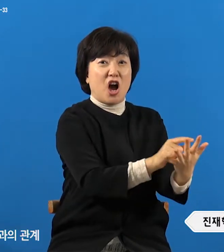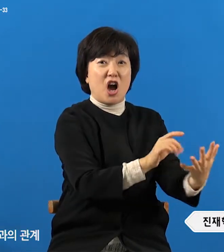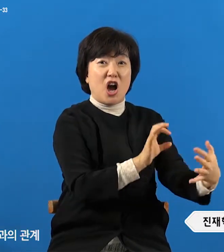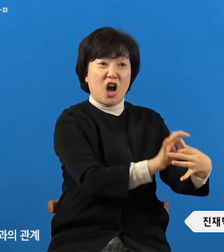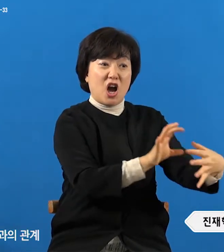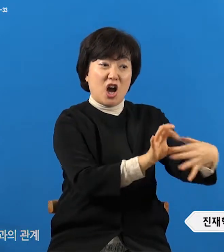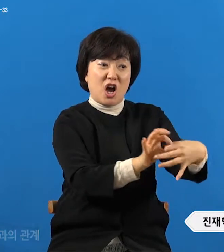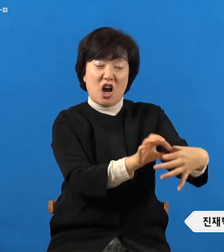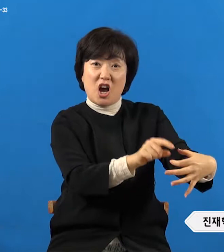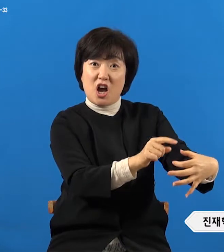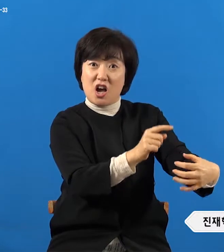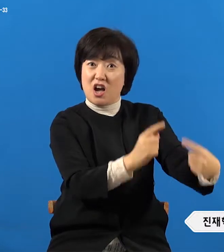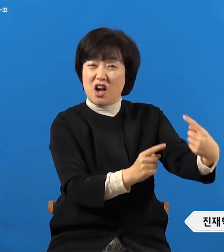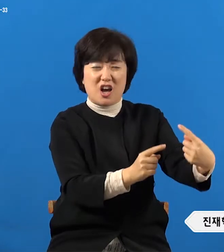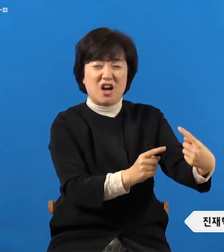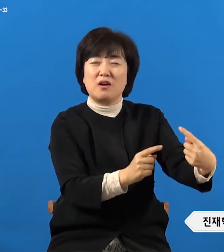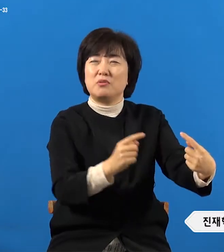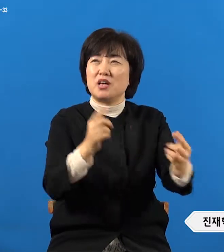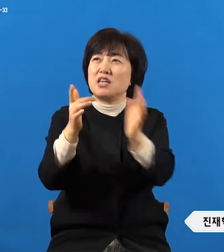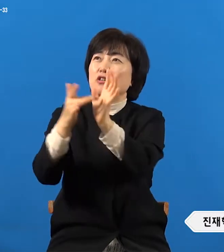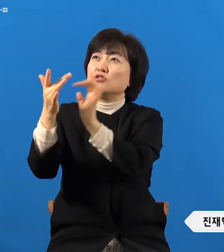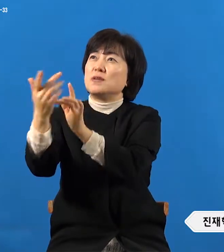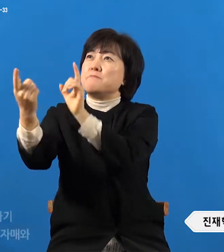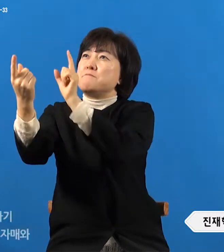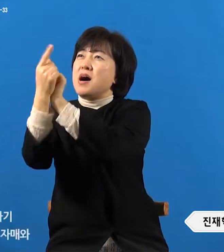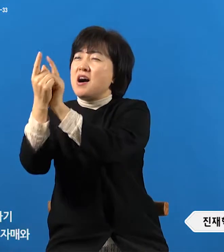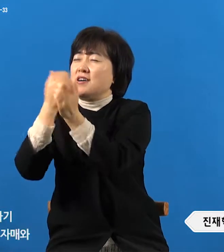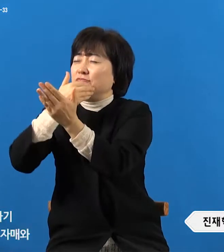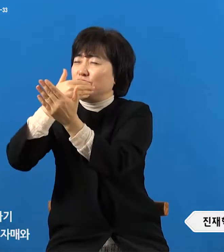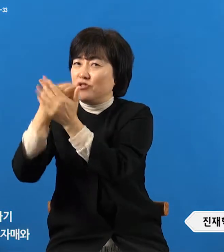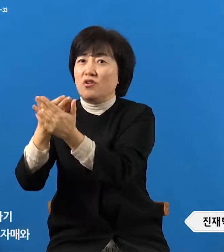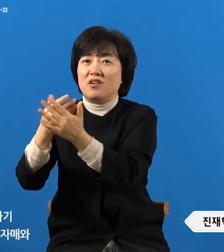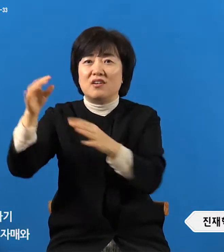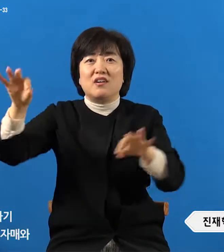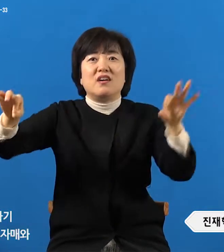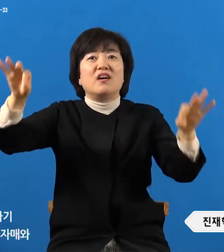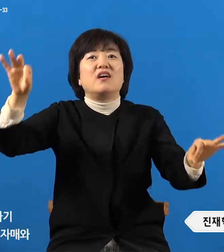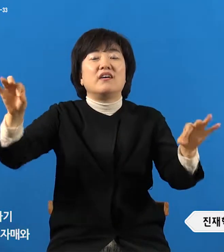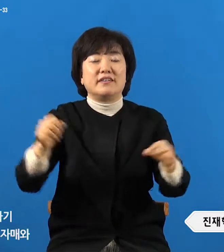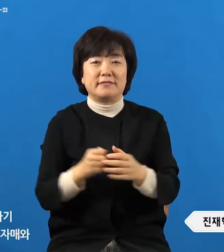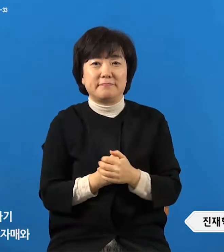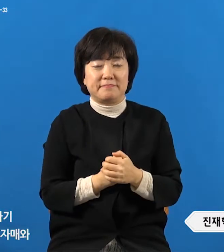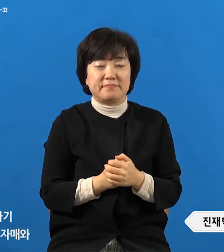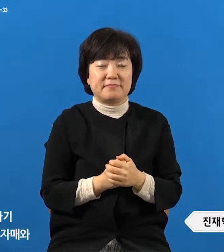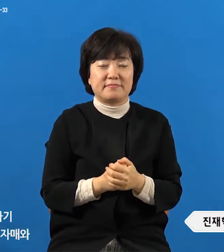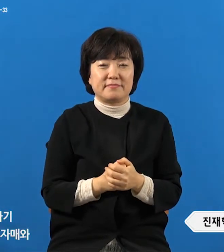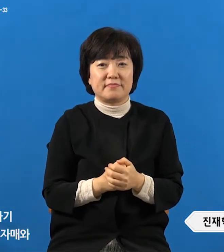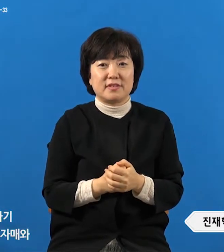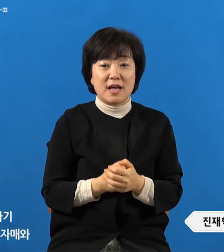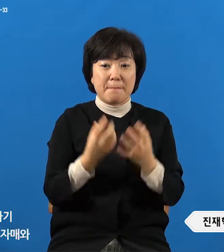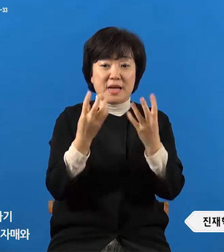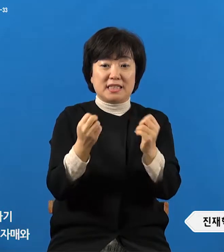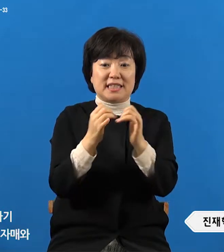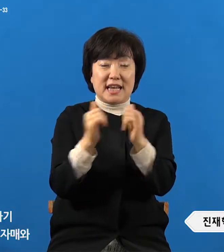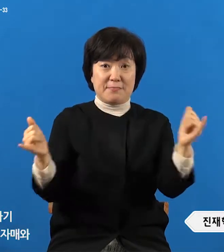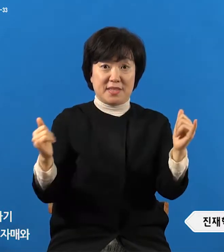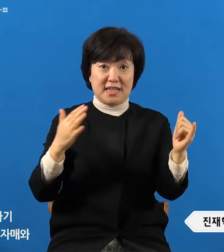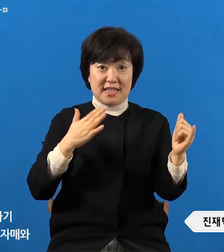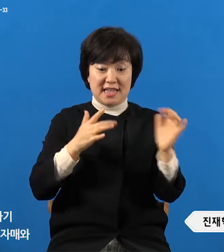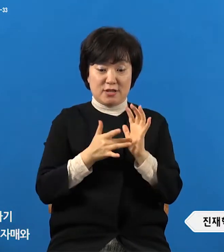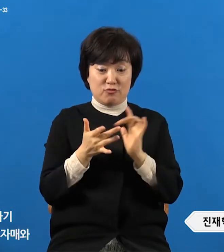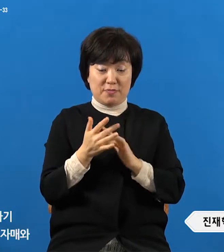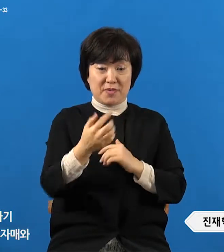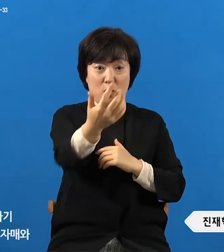오늘 26절에 있는 말씀을 한번 같이 봉독합니다. 시작. 무릇 내게 오는 자가